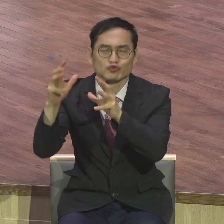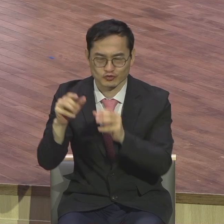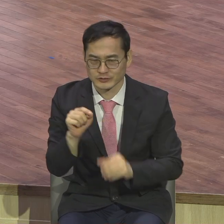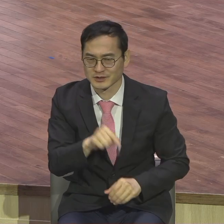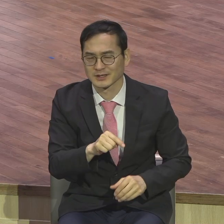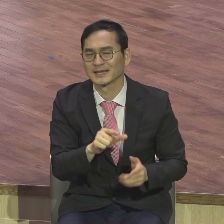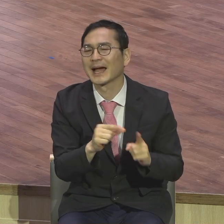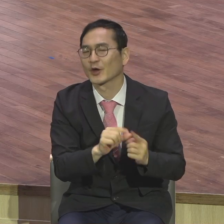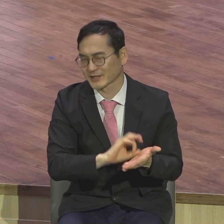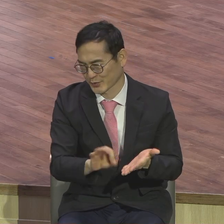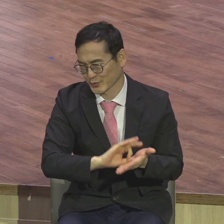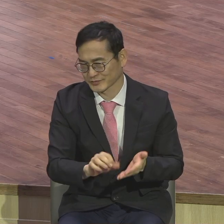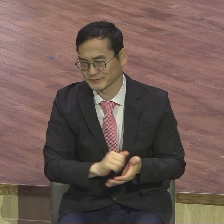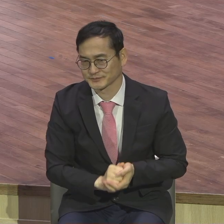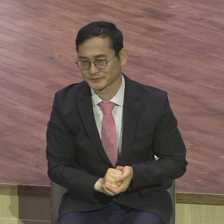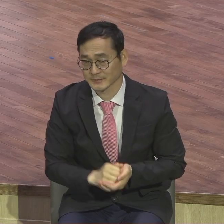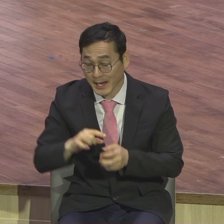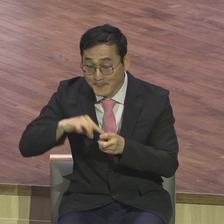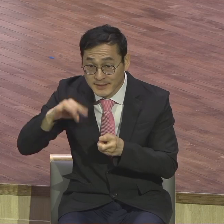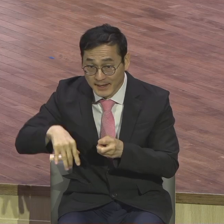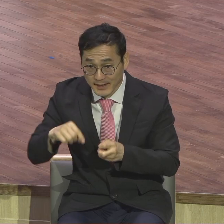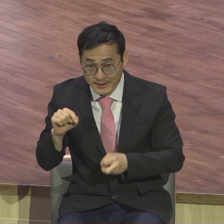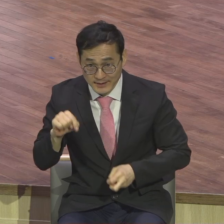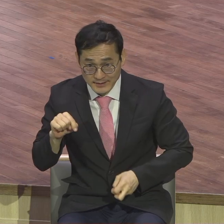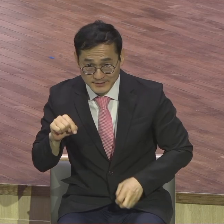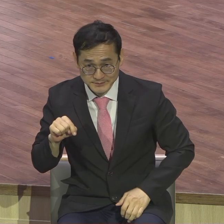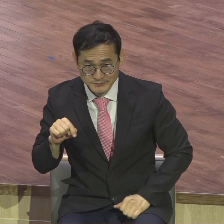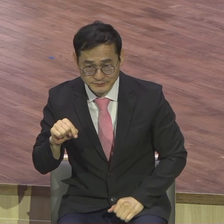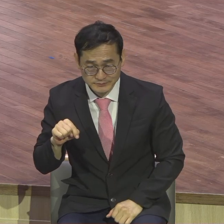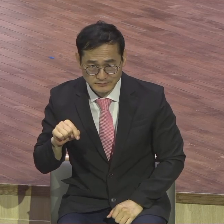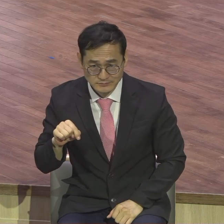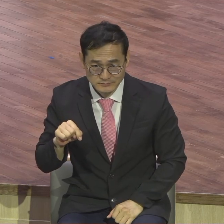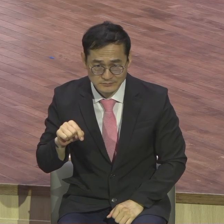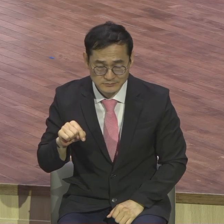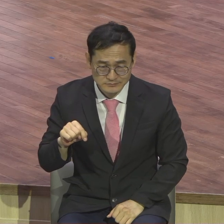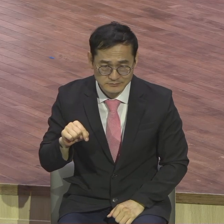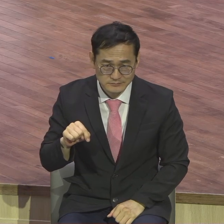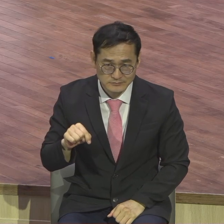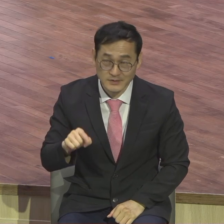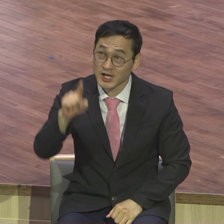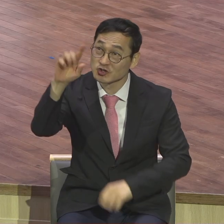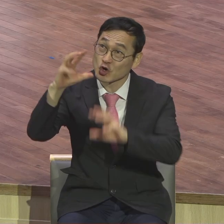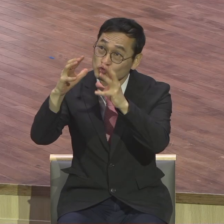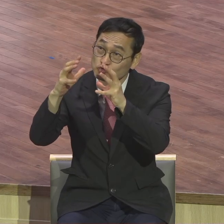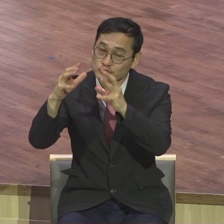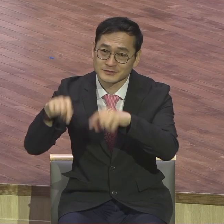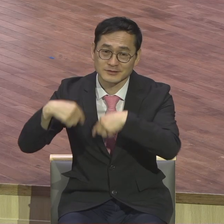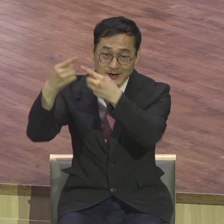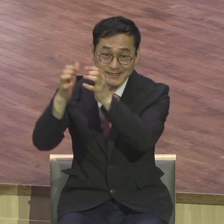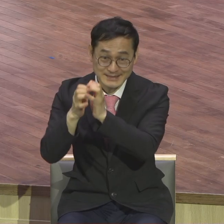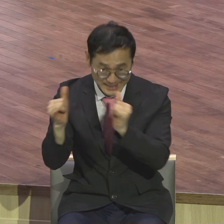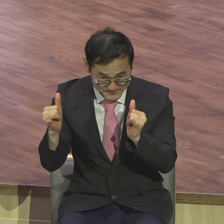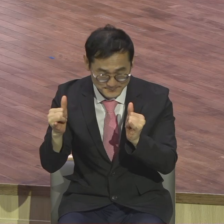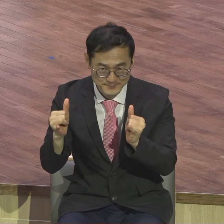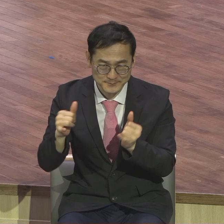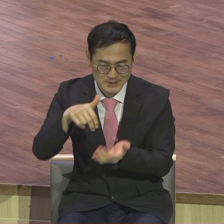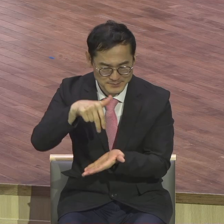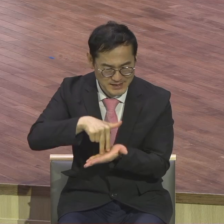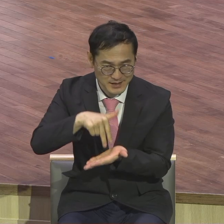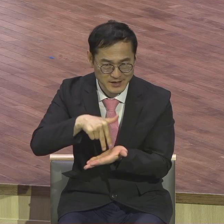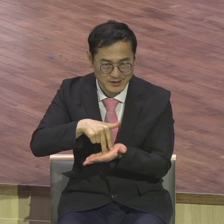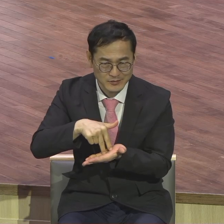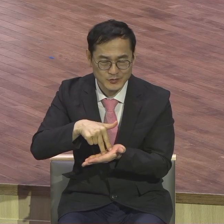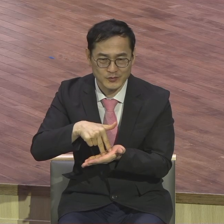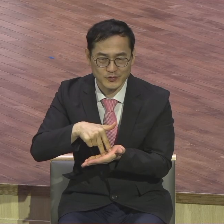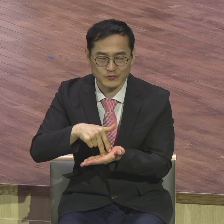천국 백성으로서의 우리가 어떤 삶을 그렇게 살아야 하느냐. 구원받은 하나님의